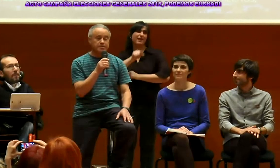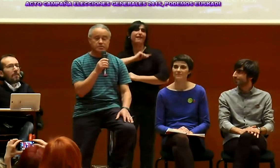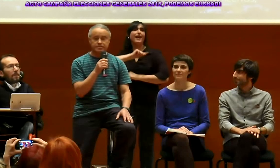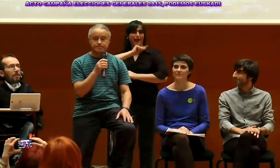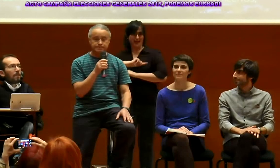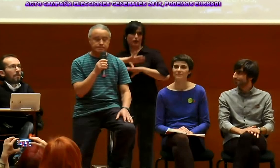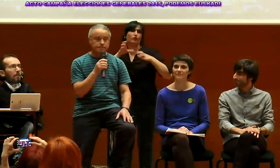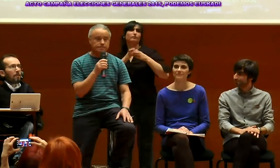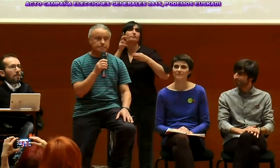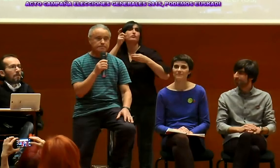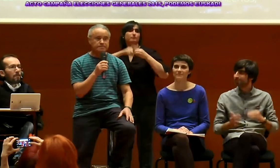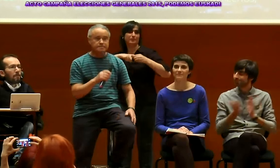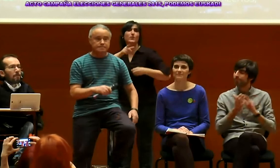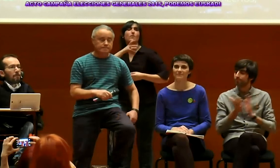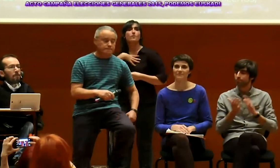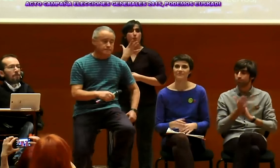de Podemos.